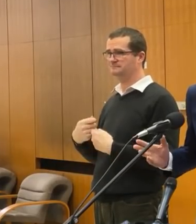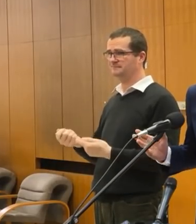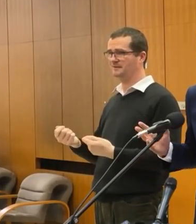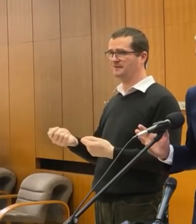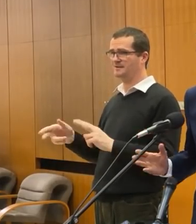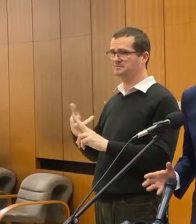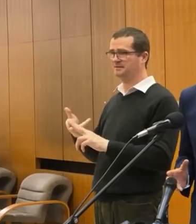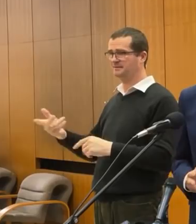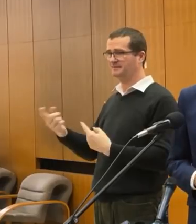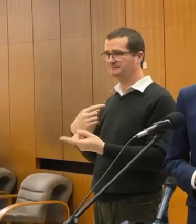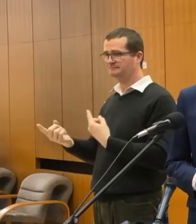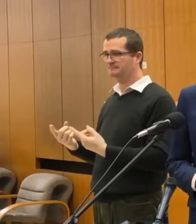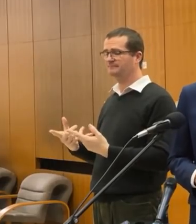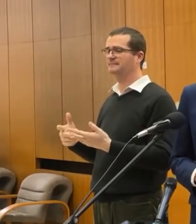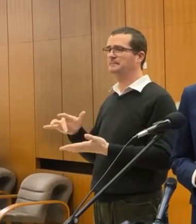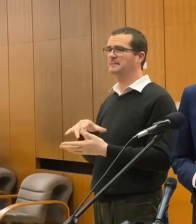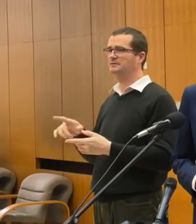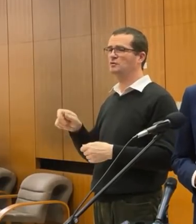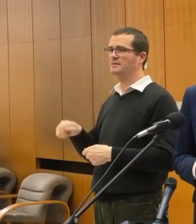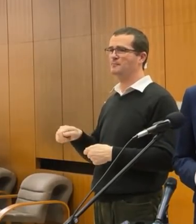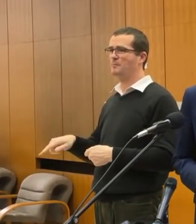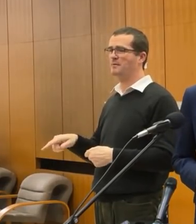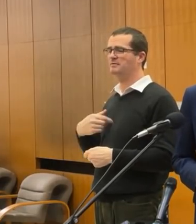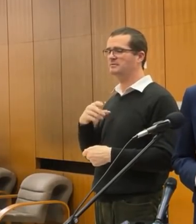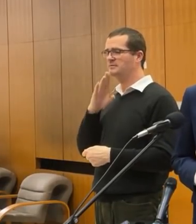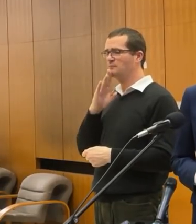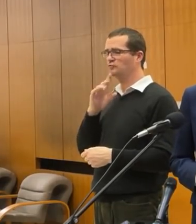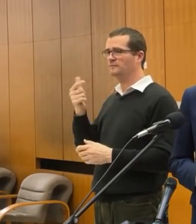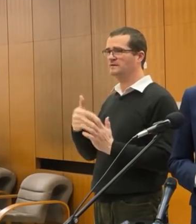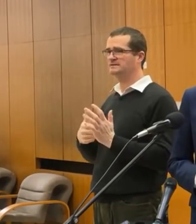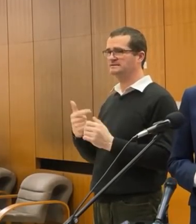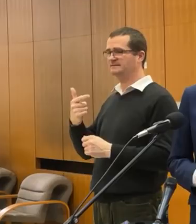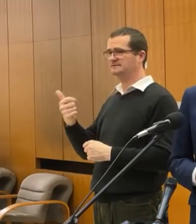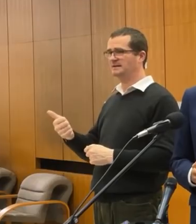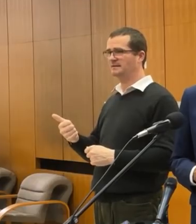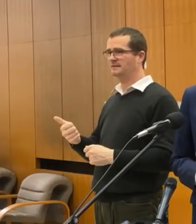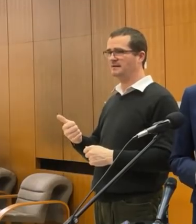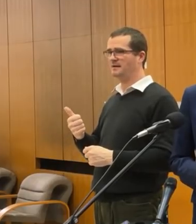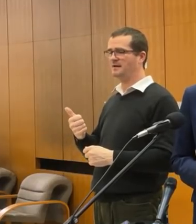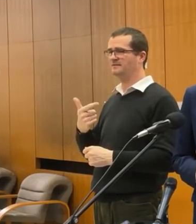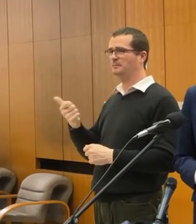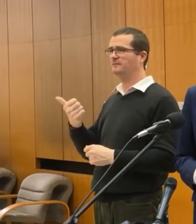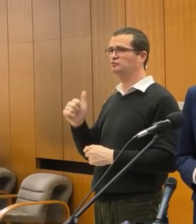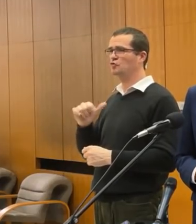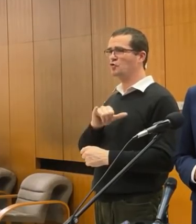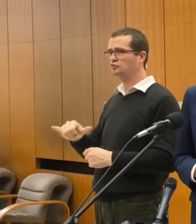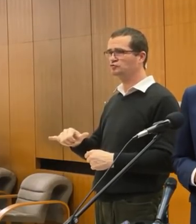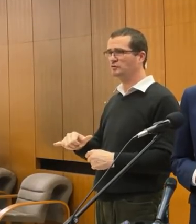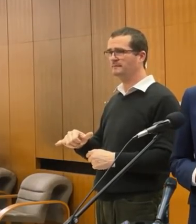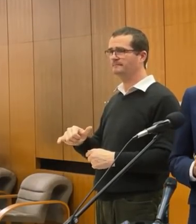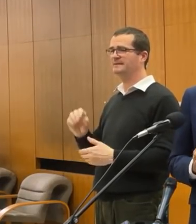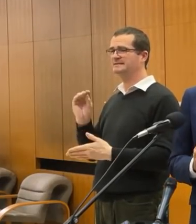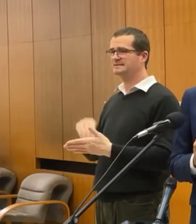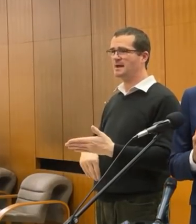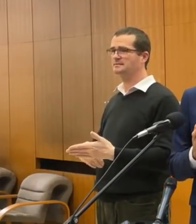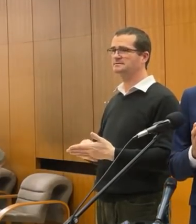A toto je priestor naozaj na diplomáciu. Ale nemôže sa v roku 2021, alebo teda 21. storočí,